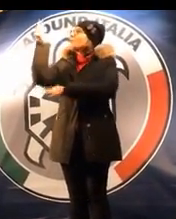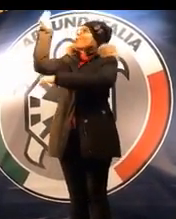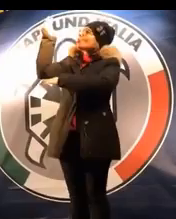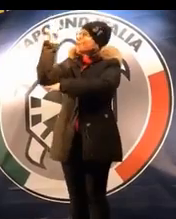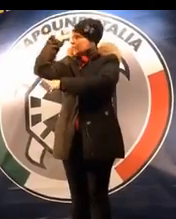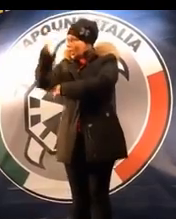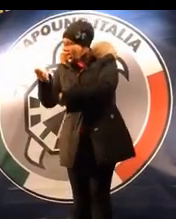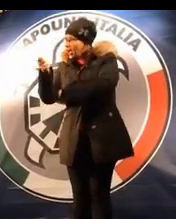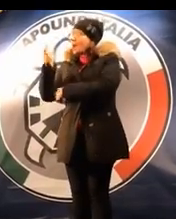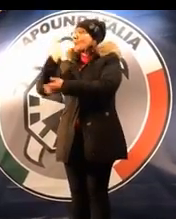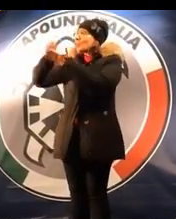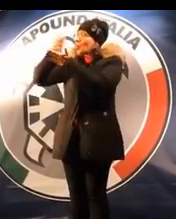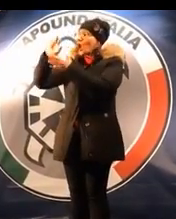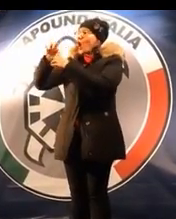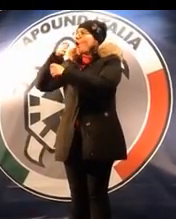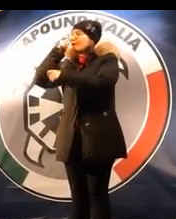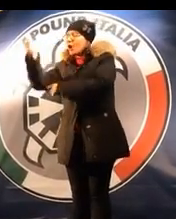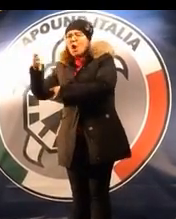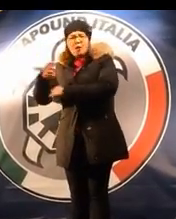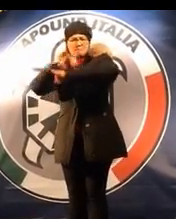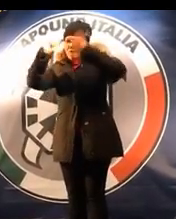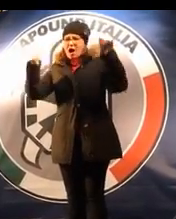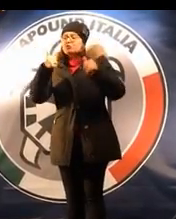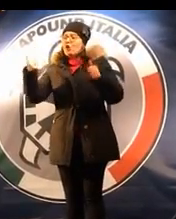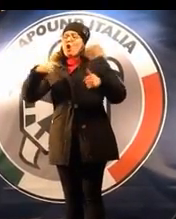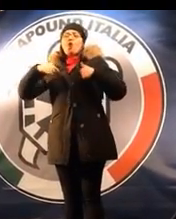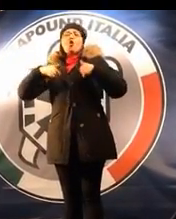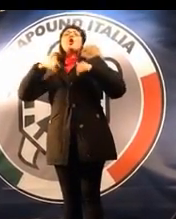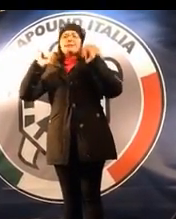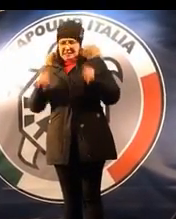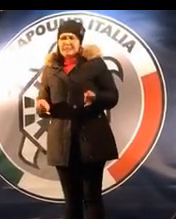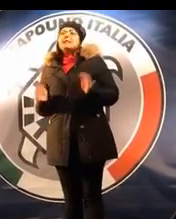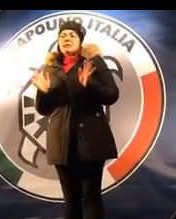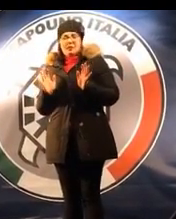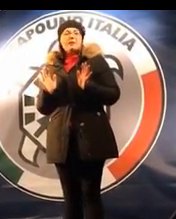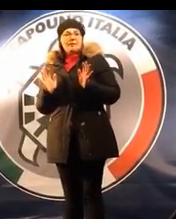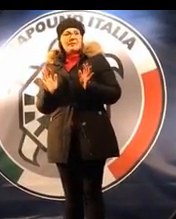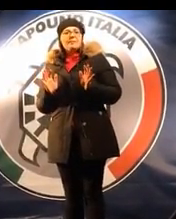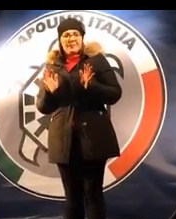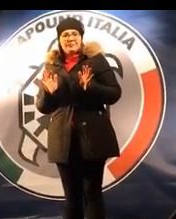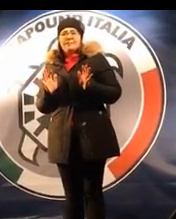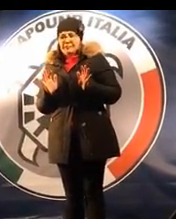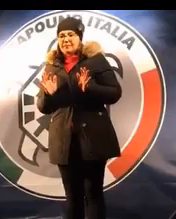pieno titolo noi oggi possiamo andare al Sacrario di Reti Puglia.